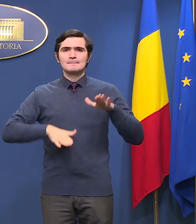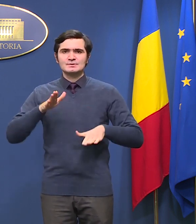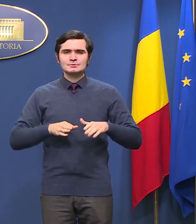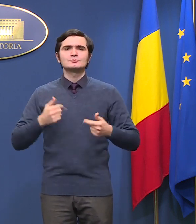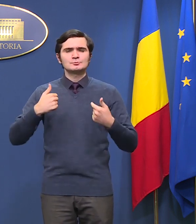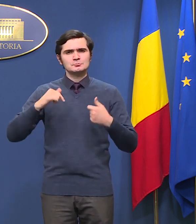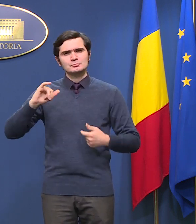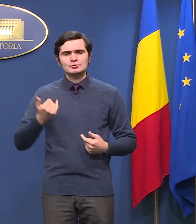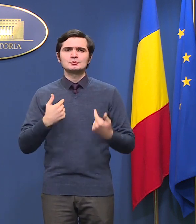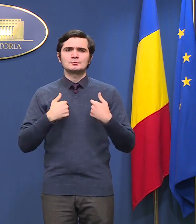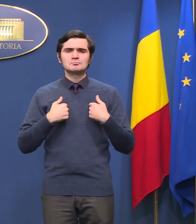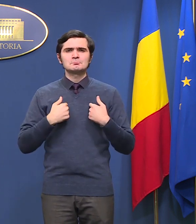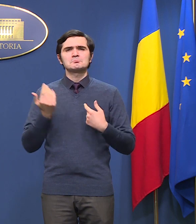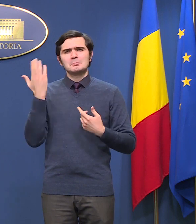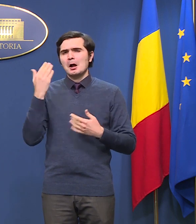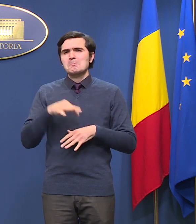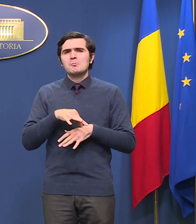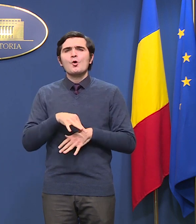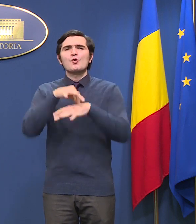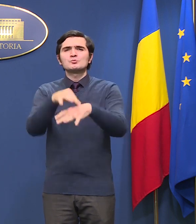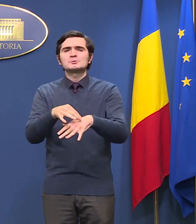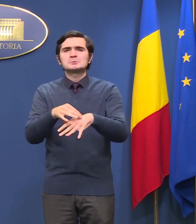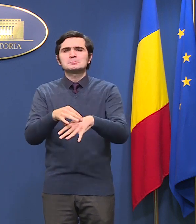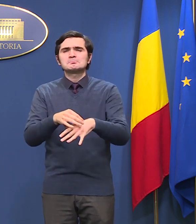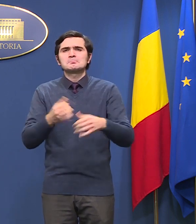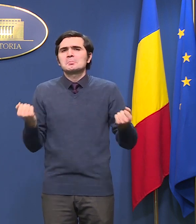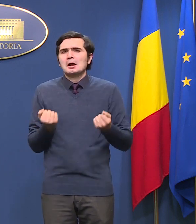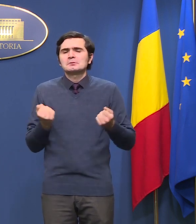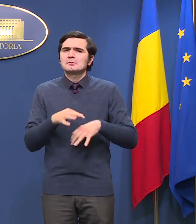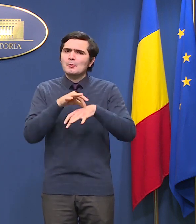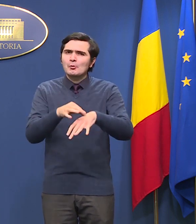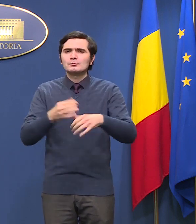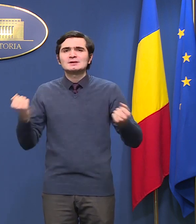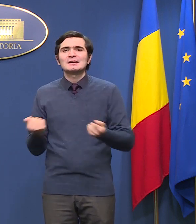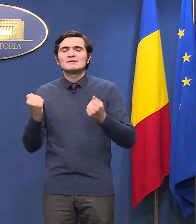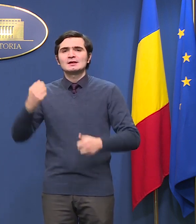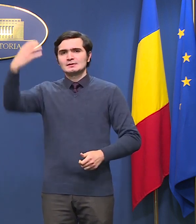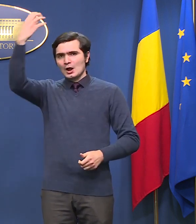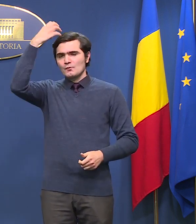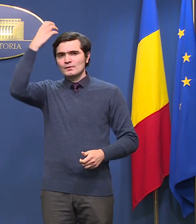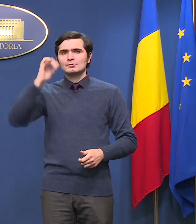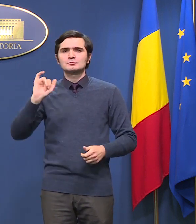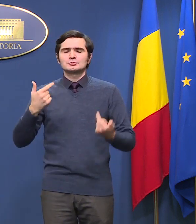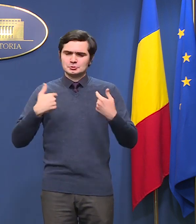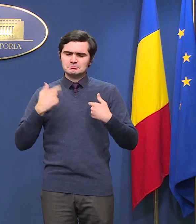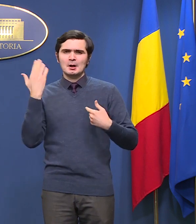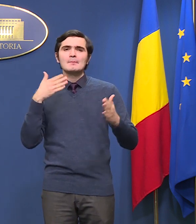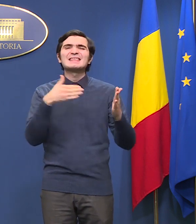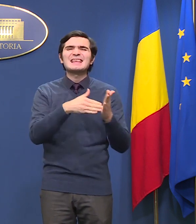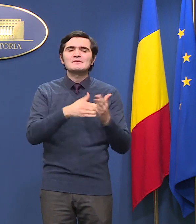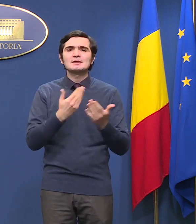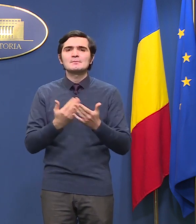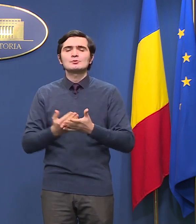am condus practic activitatea guvernului și am intervenit pentru luarea tuturor